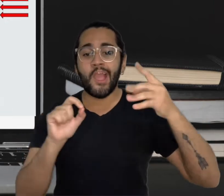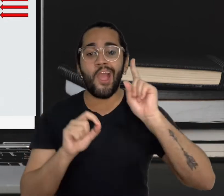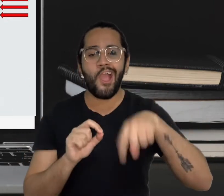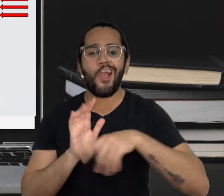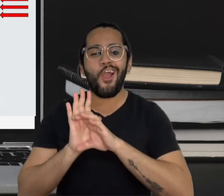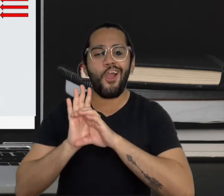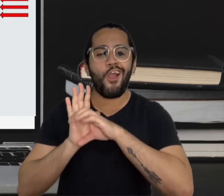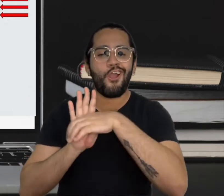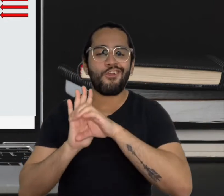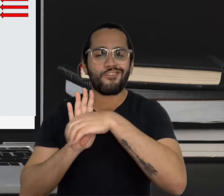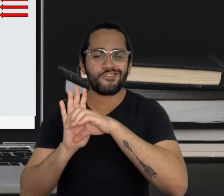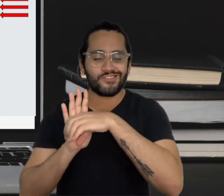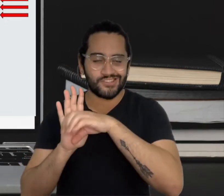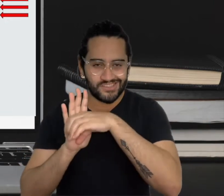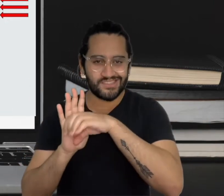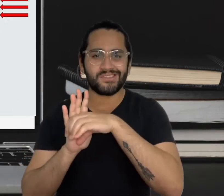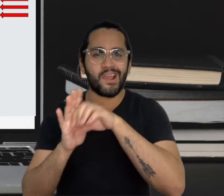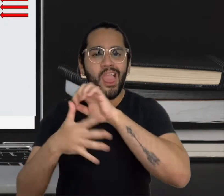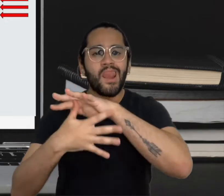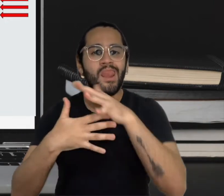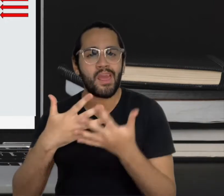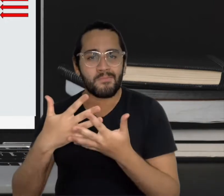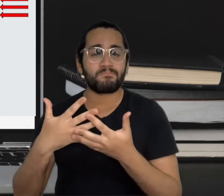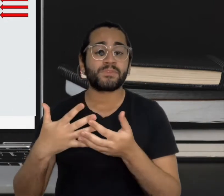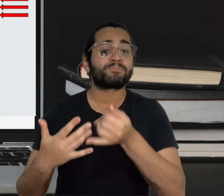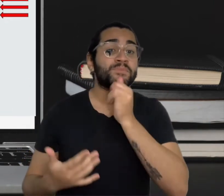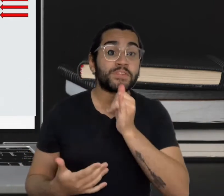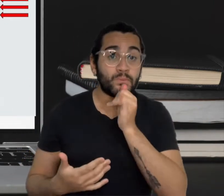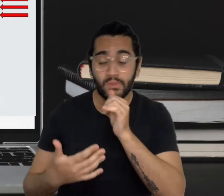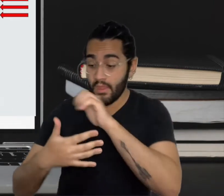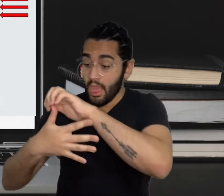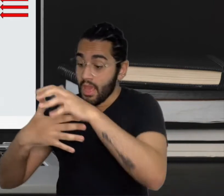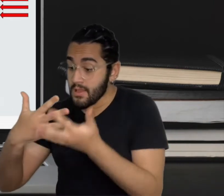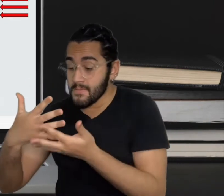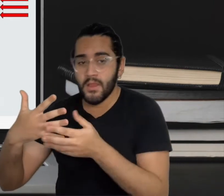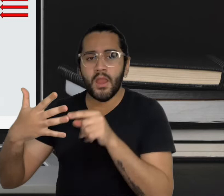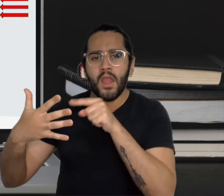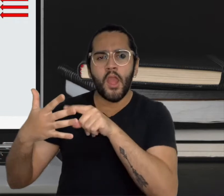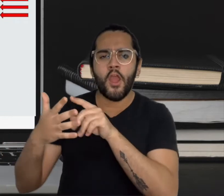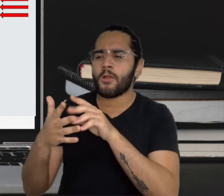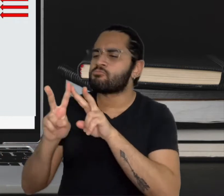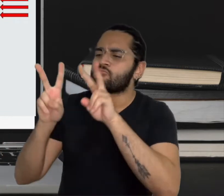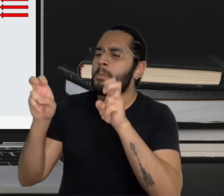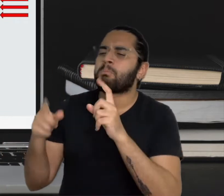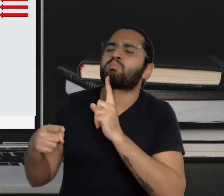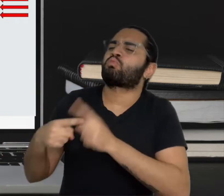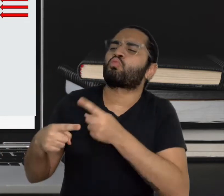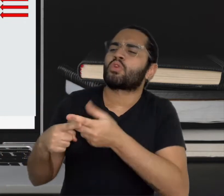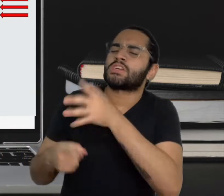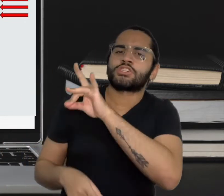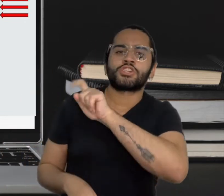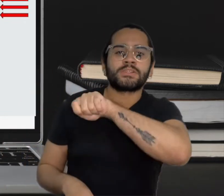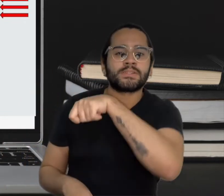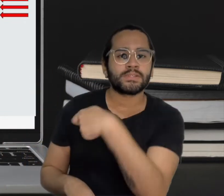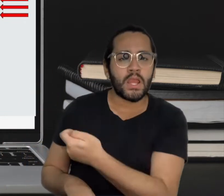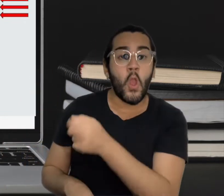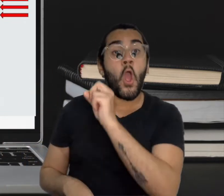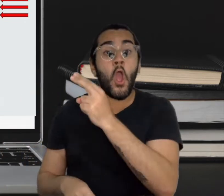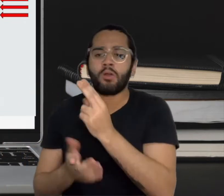50,51%, nós temos o conceito em Libras. Por exemplo, dizer em Libras sobre este